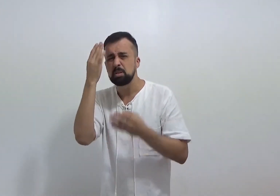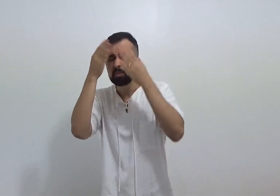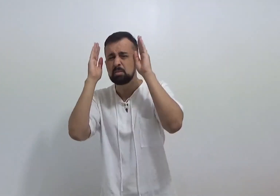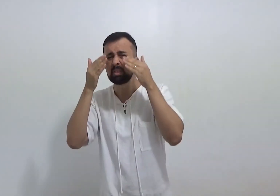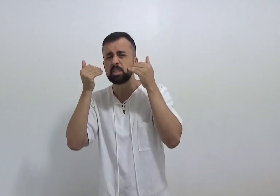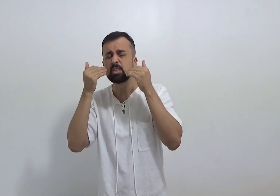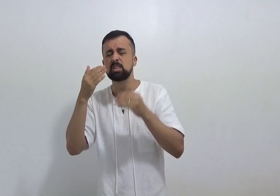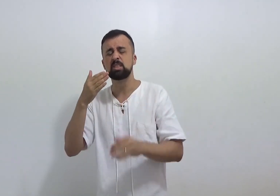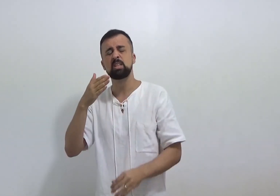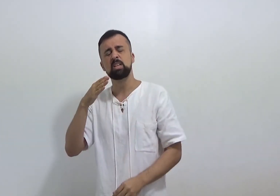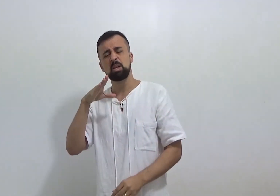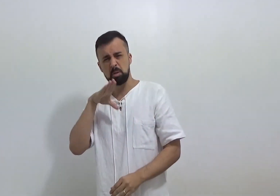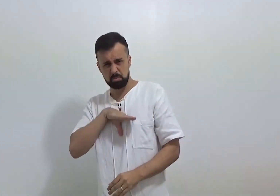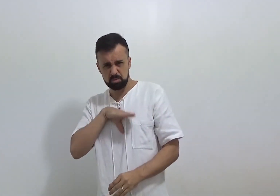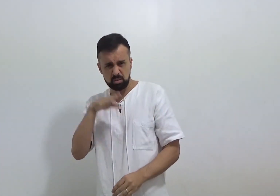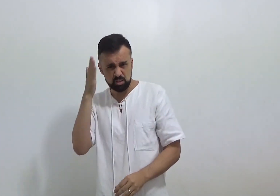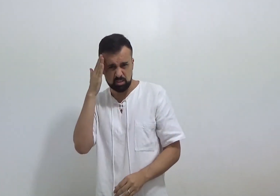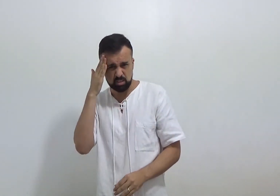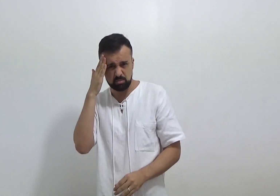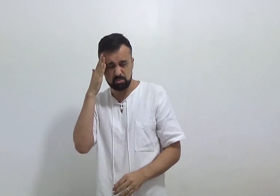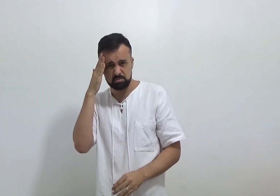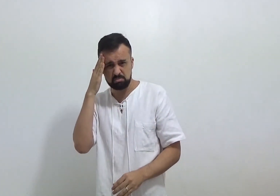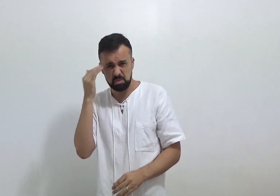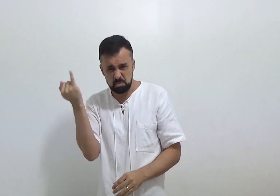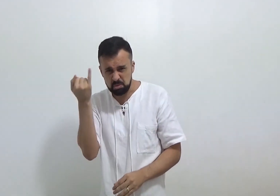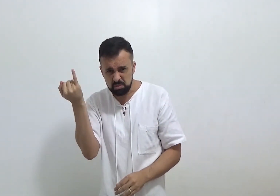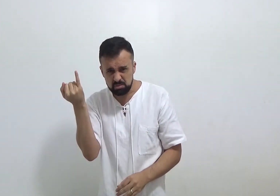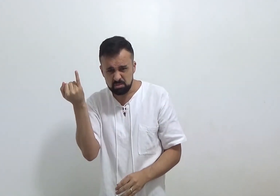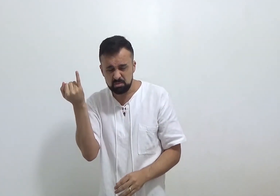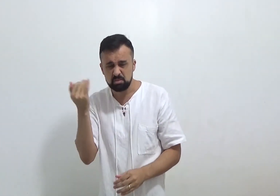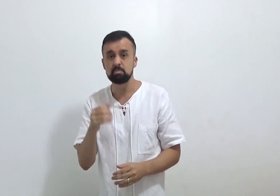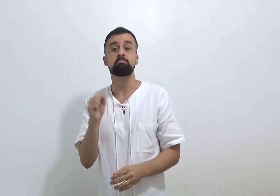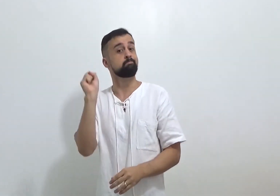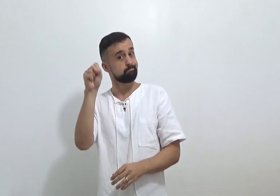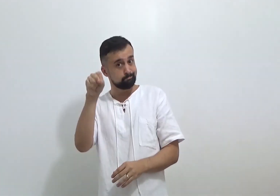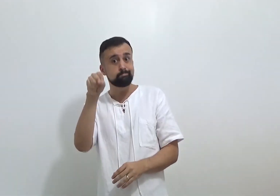bilíngues. E é importante os indígenas saberem português?